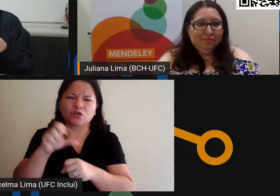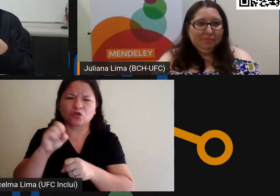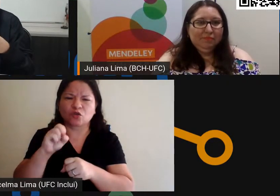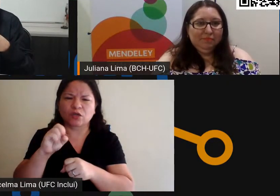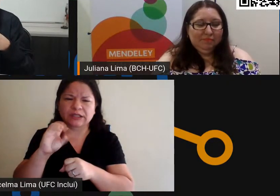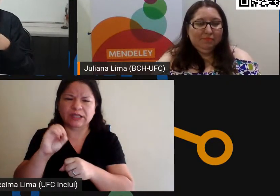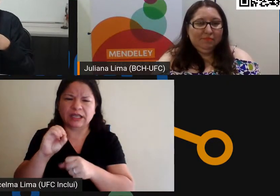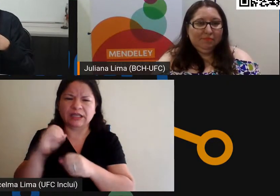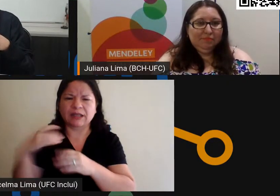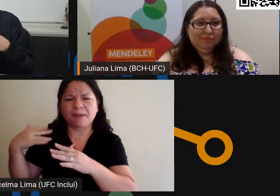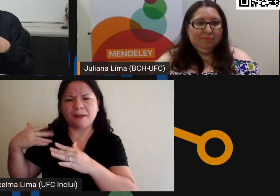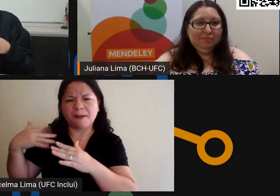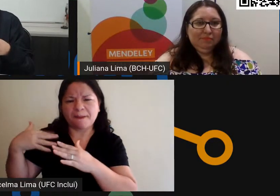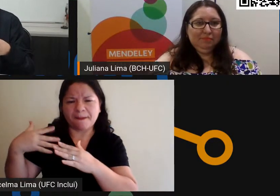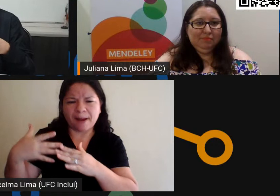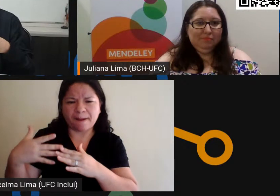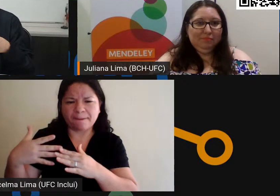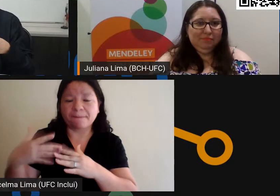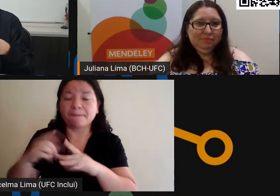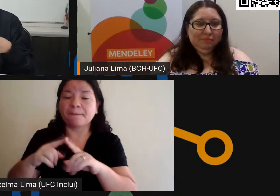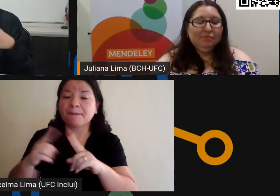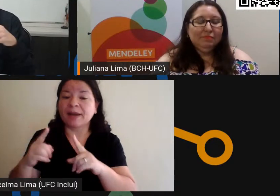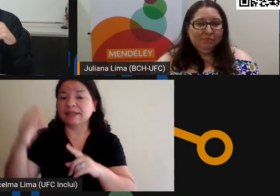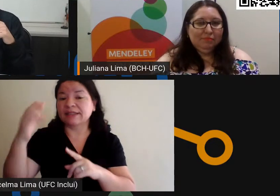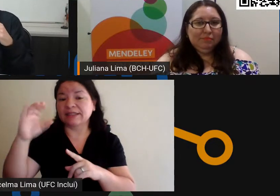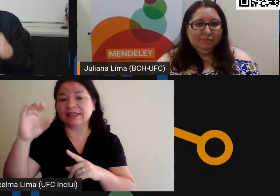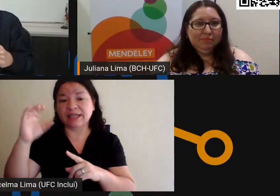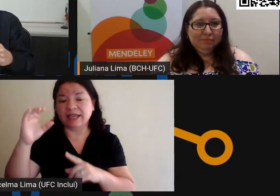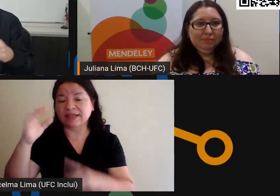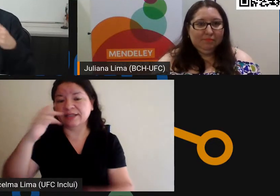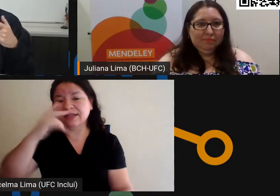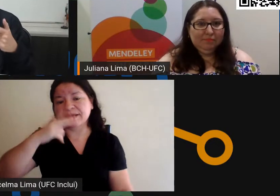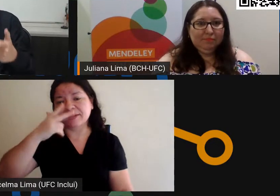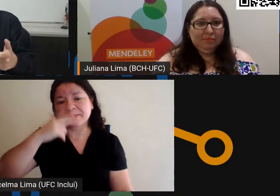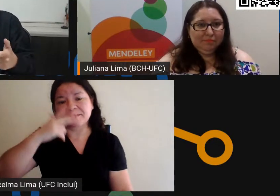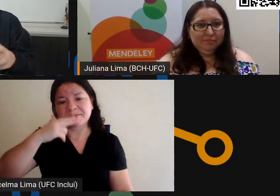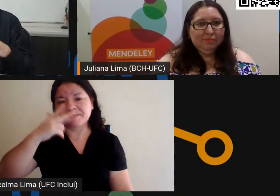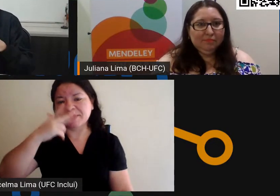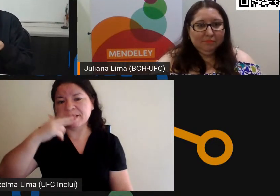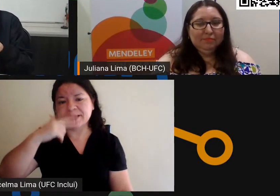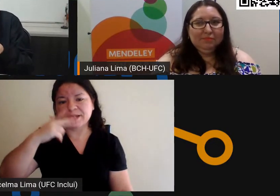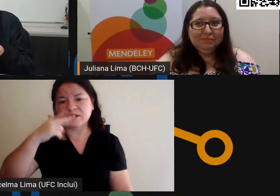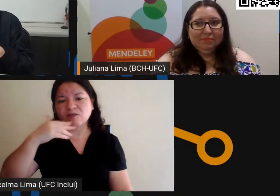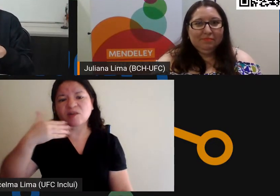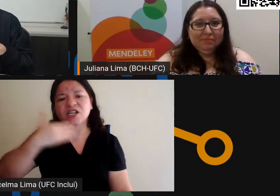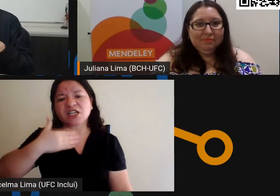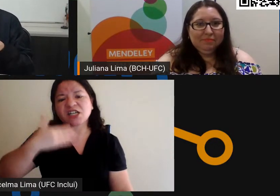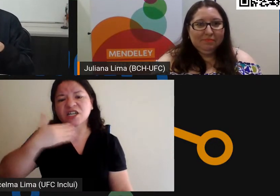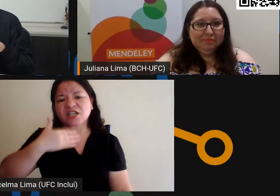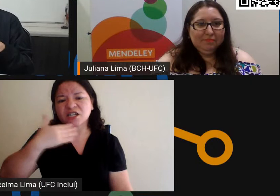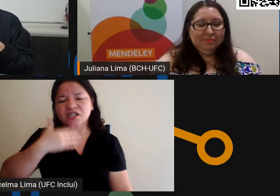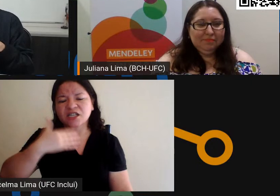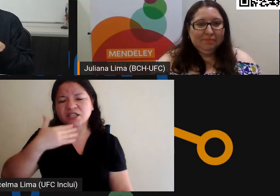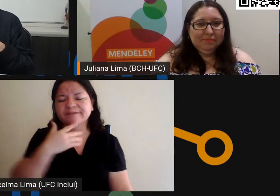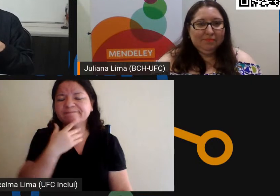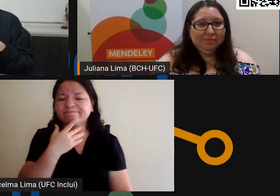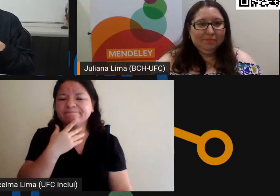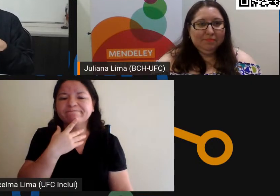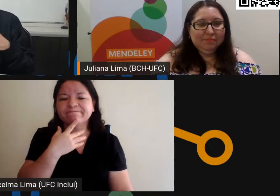vista científico, não melhorou. Tá? Tem ainda muitos gaps, muitas falhas, então eu não recomendo.